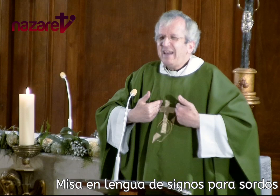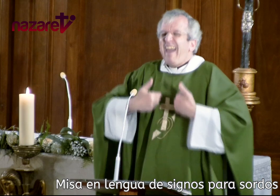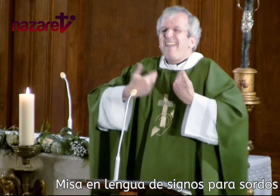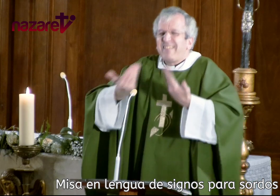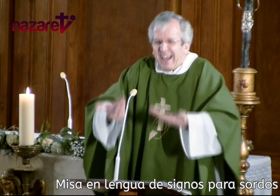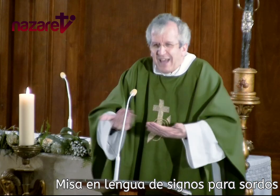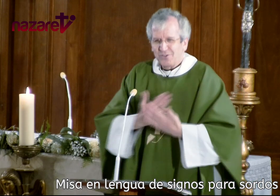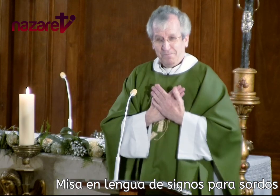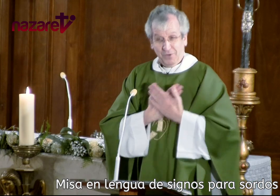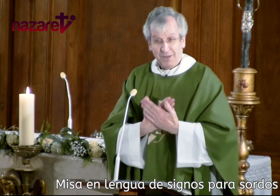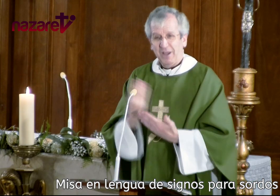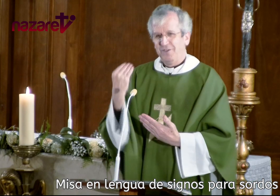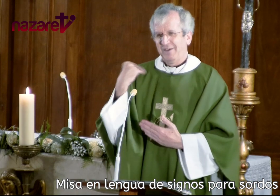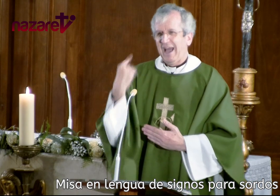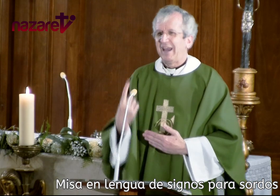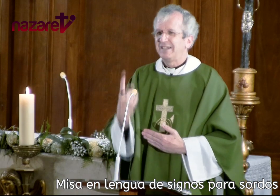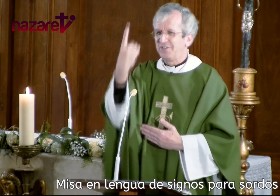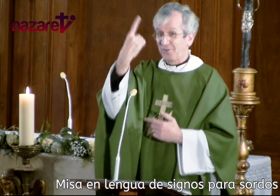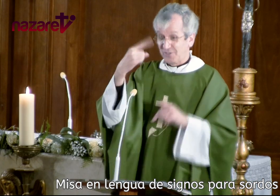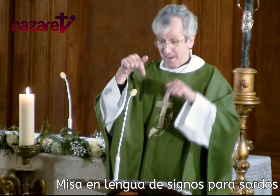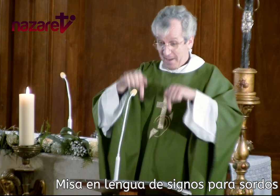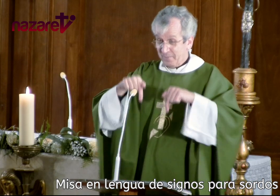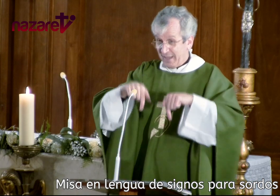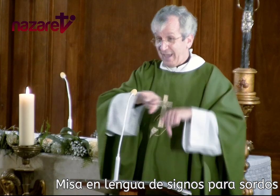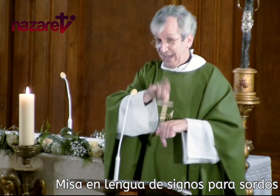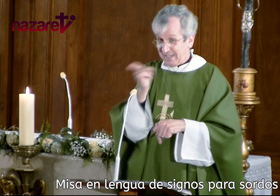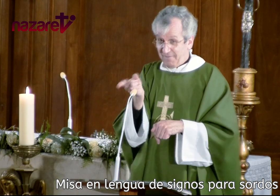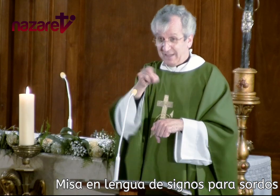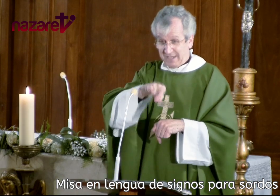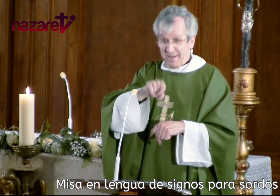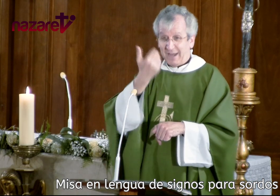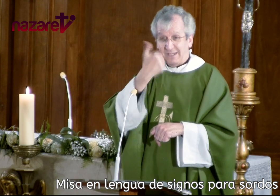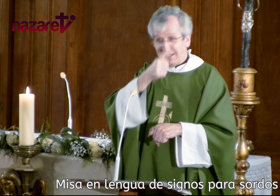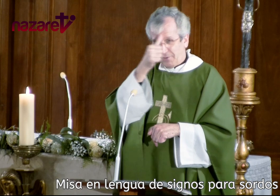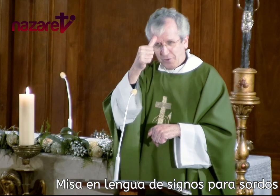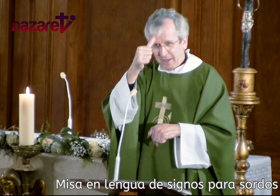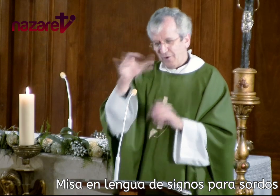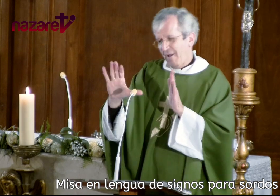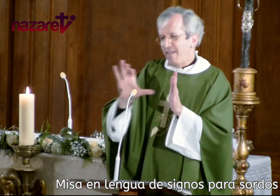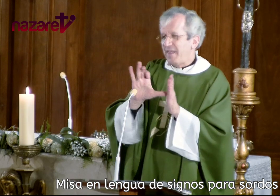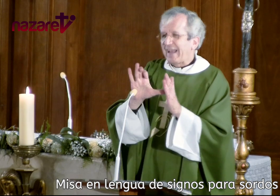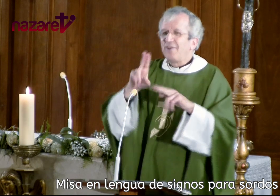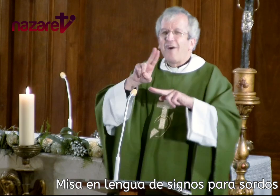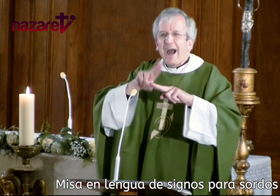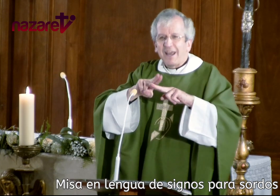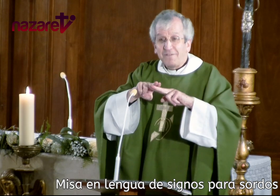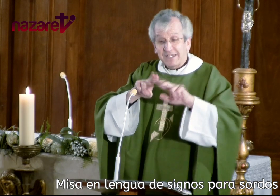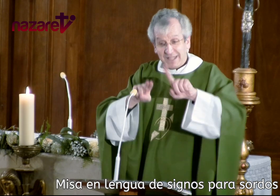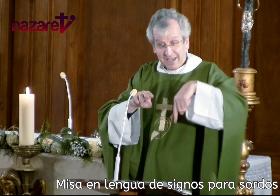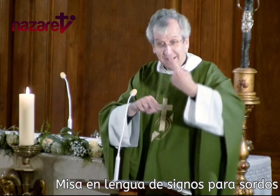entregados por esa vocación a la que el señor nos llama este fin de semana este sábado y domingo cercano a la fiesta que el